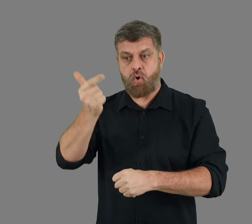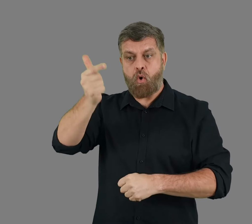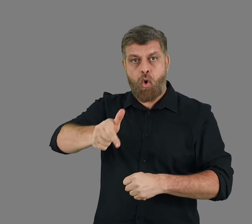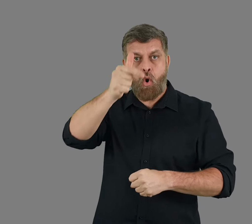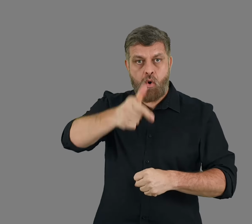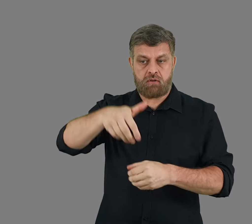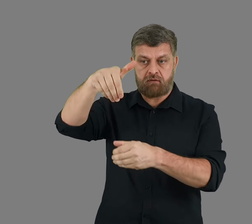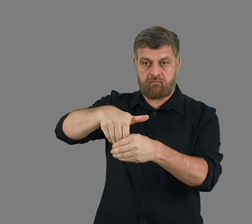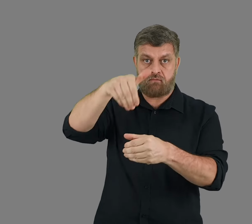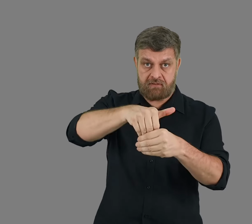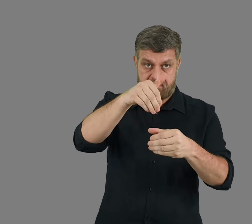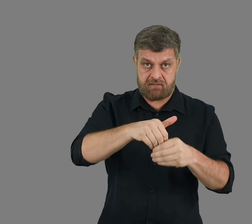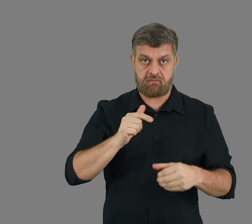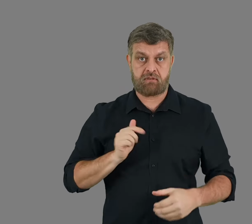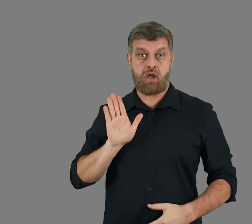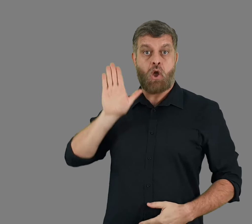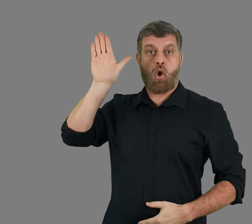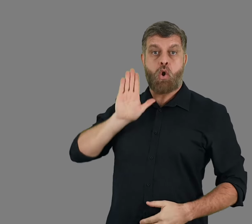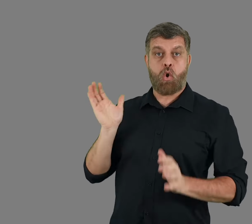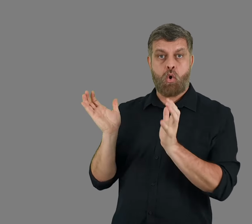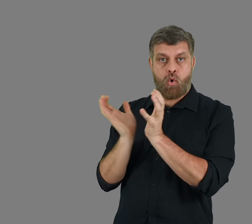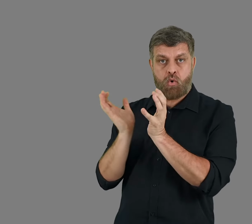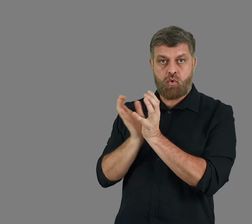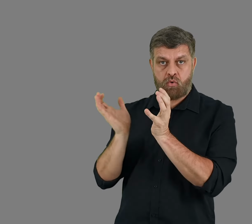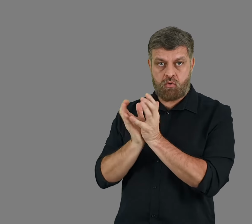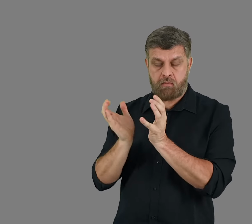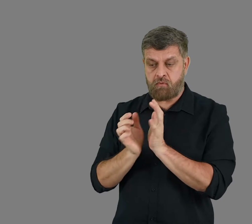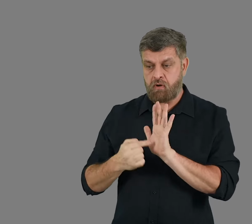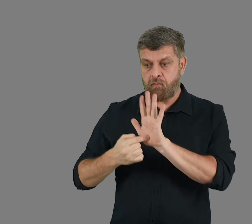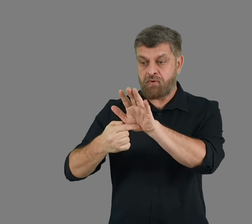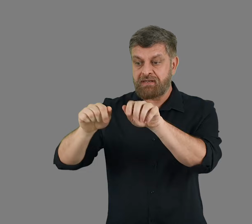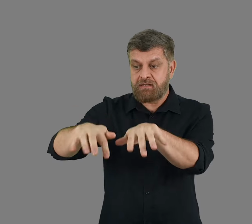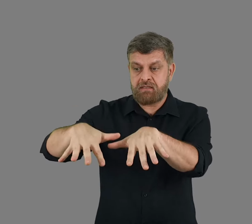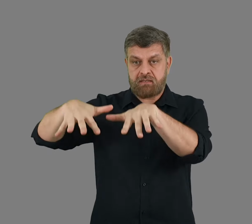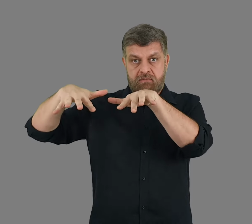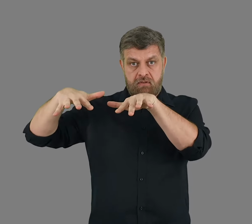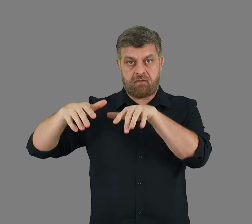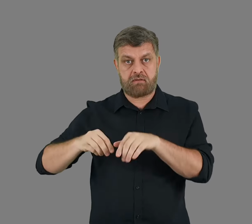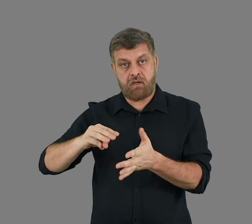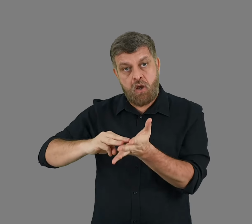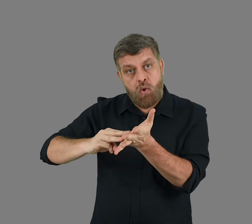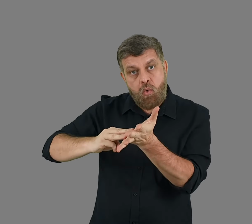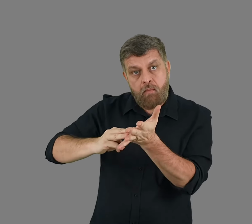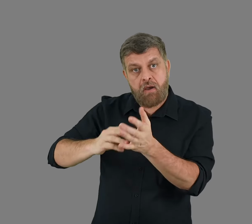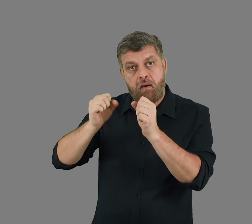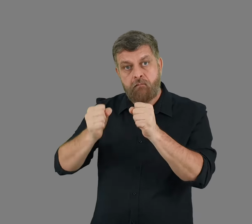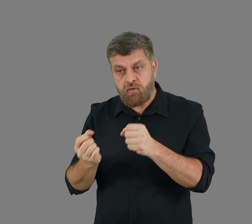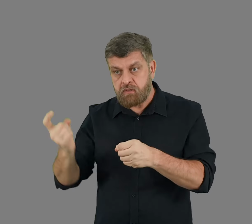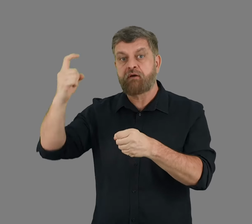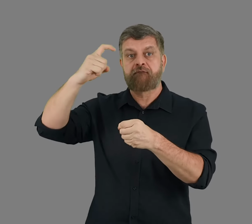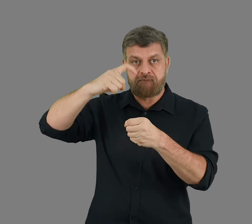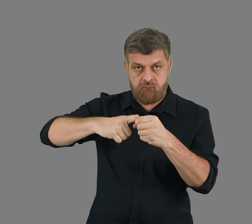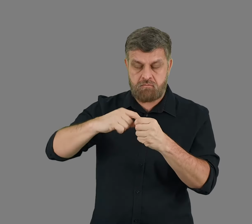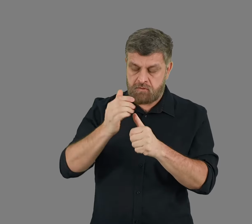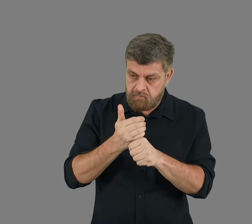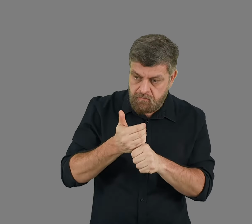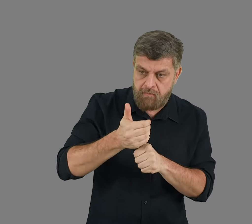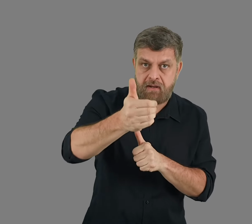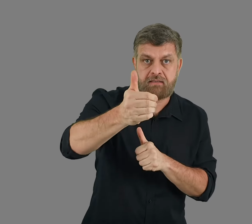completa de candidatos apresentada à Assembleia Geral, podendo seus membros serem reeleitos. Parágrafo